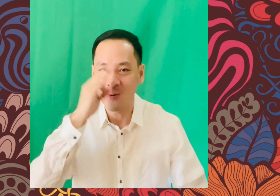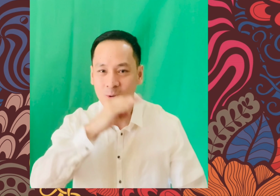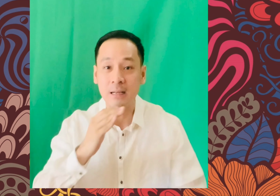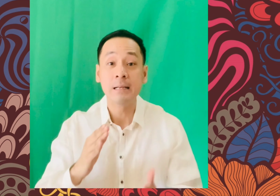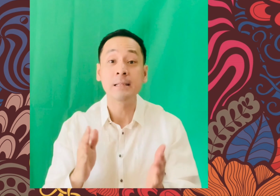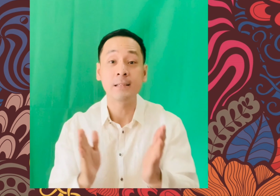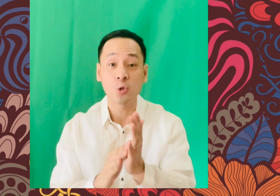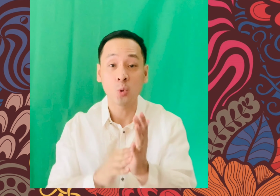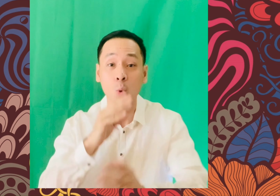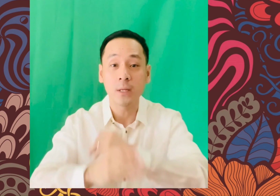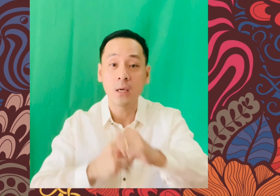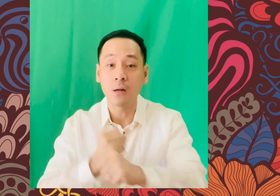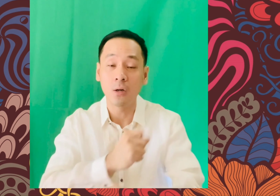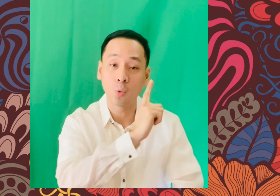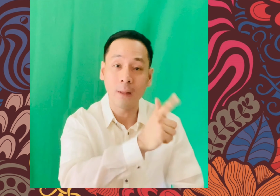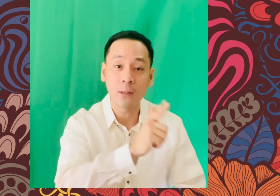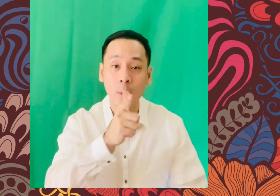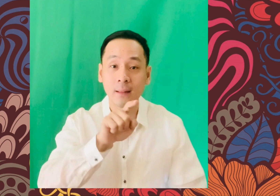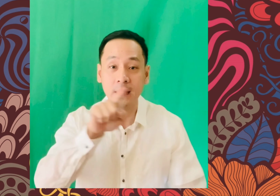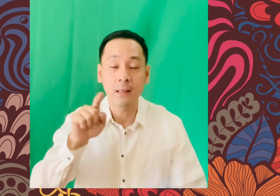Pilipino sa school year